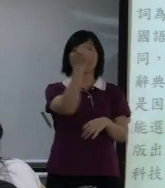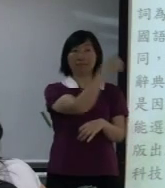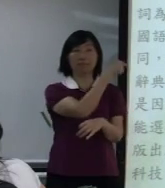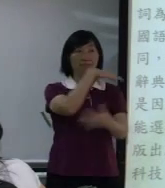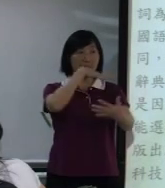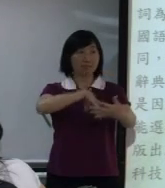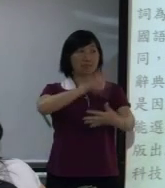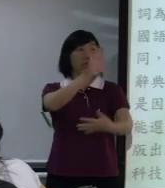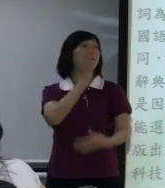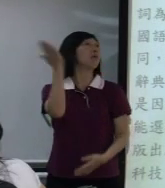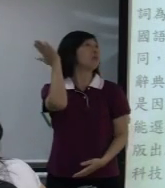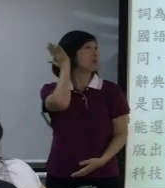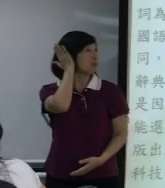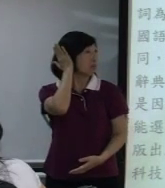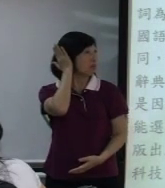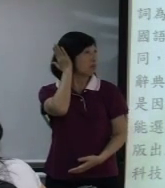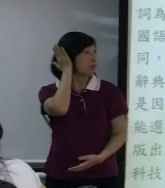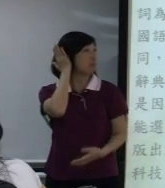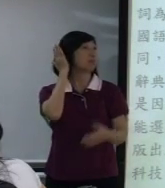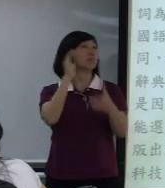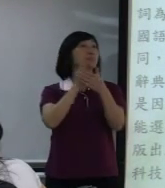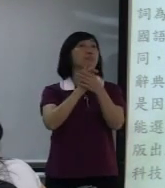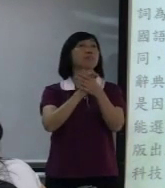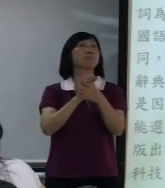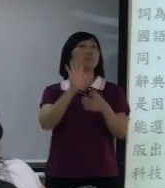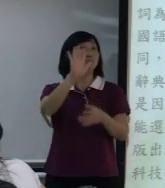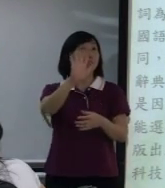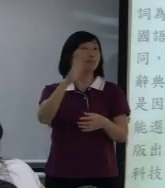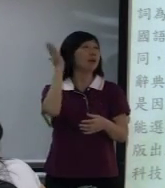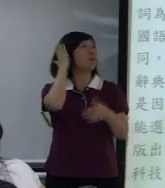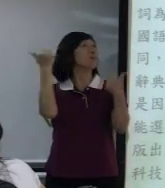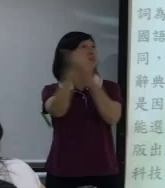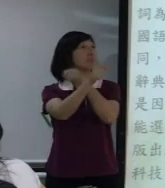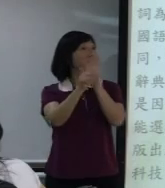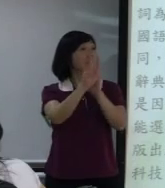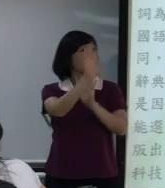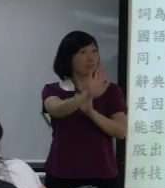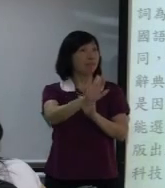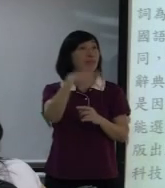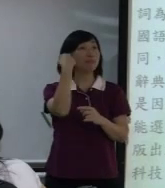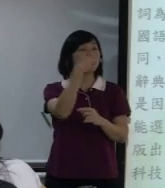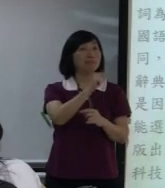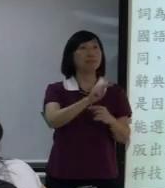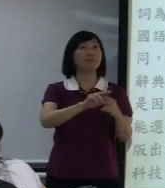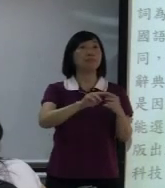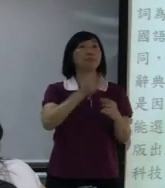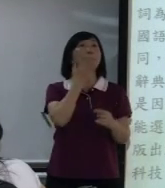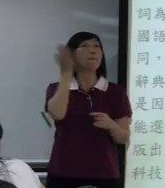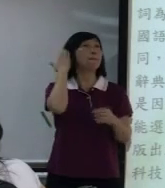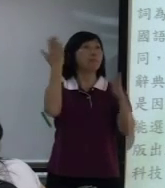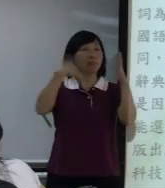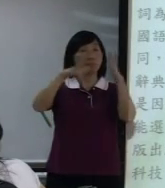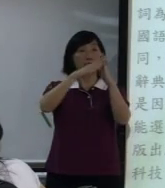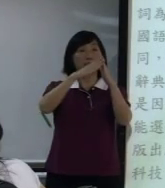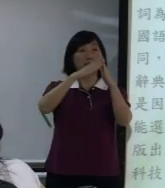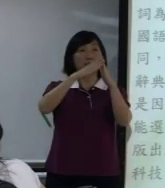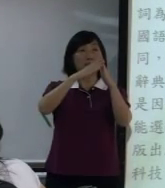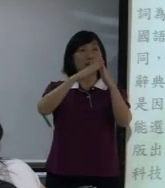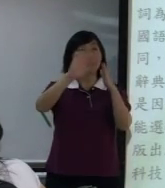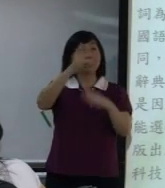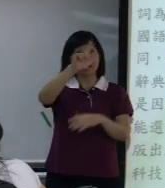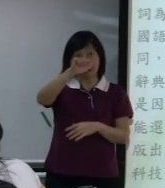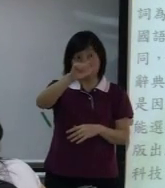有听障的朋友、听障的代表，也有启聪学校资深的老